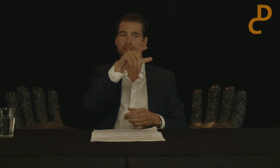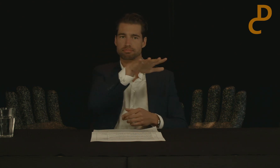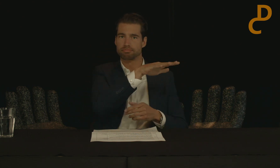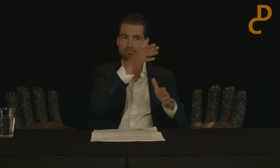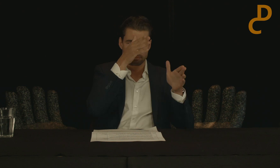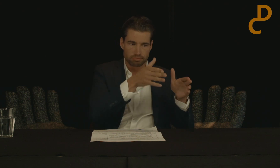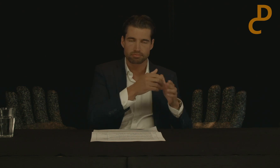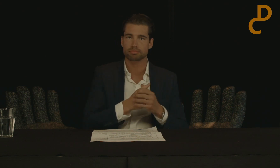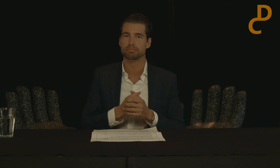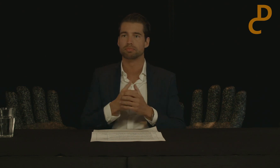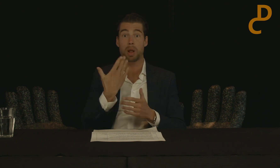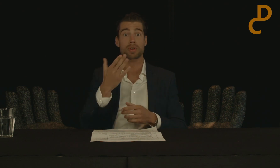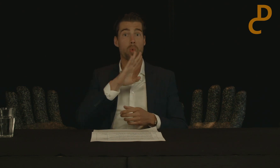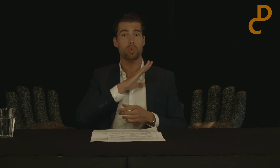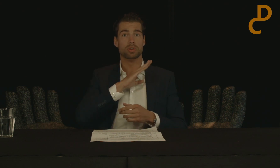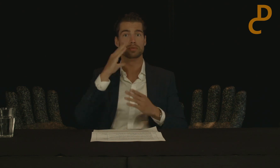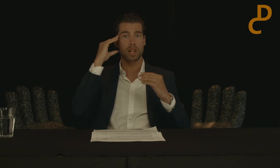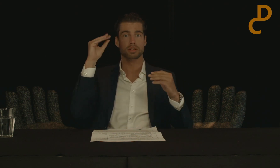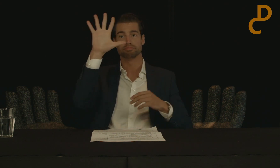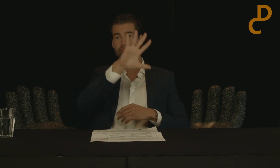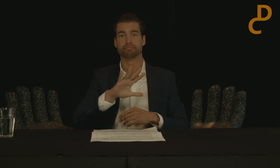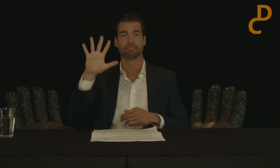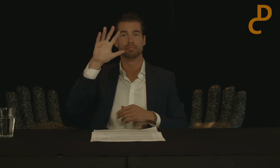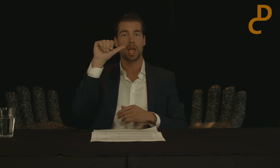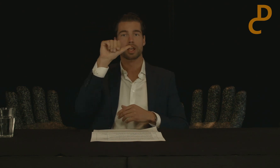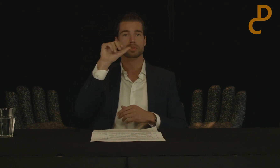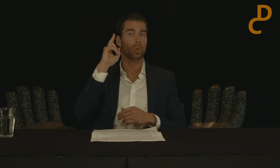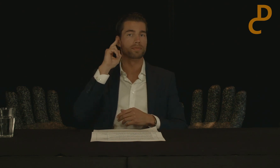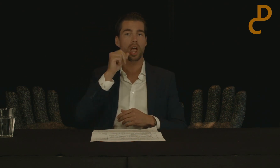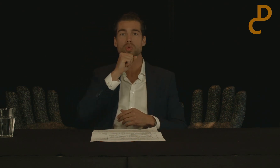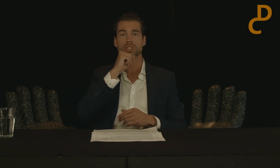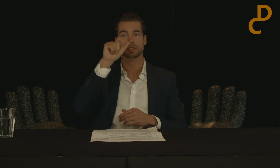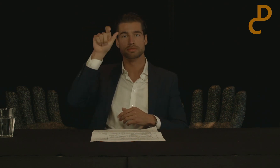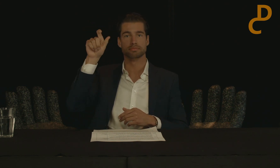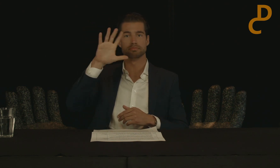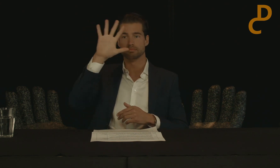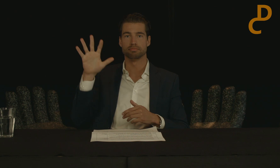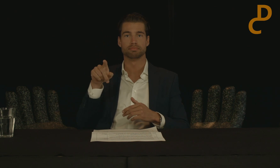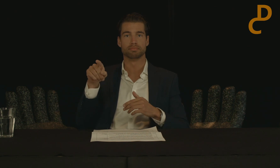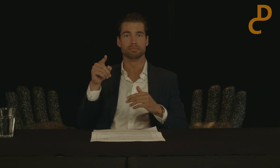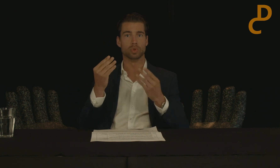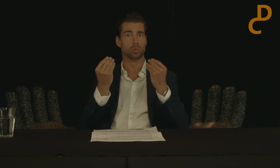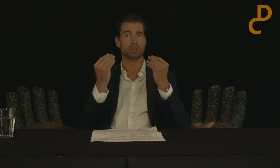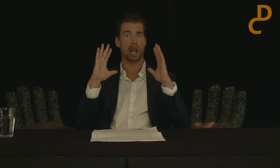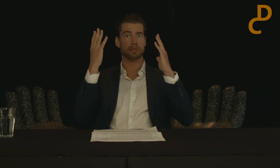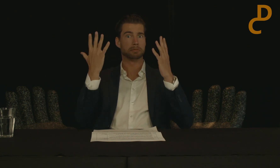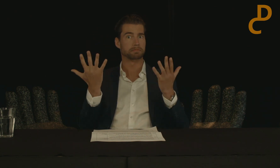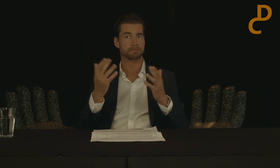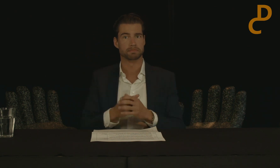uitzending. De dove ouderen die daar wonen. Maar er zijn natuurlijk ook andere dove ouderen in Nederland. Ja, hoe